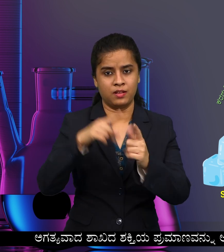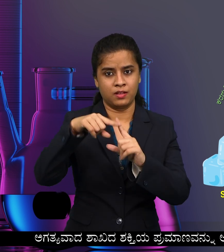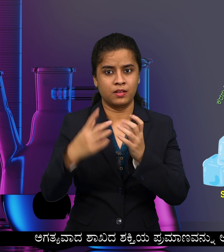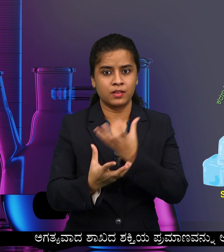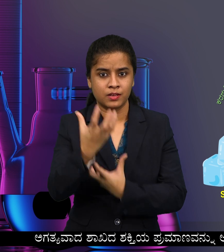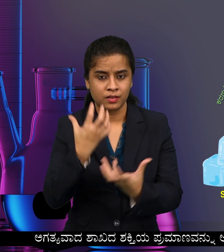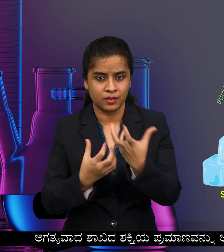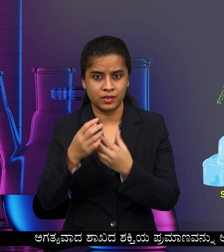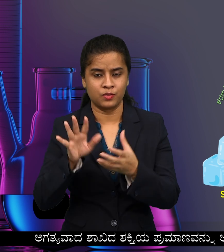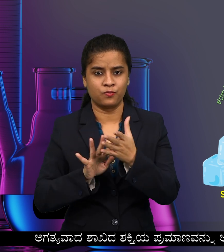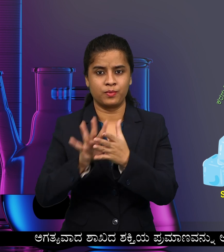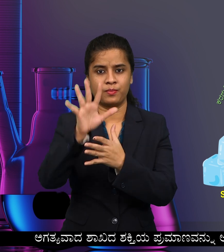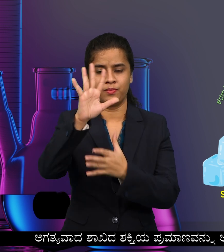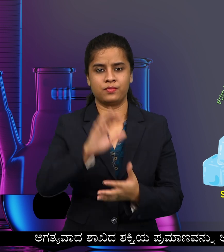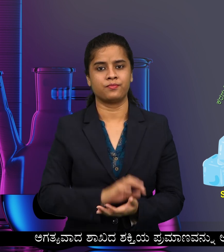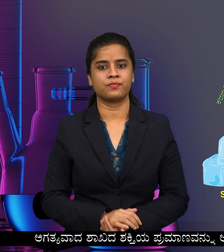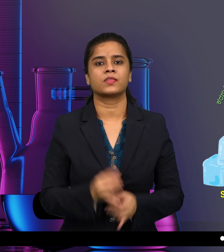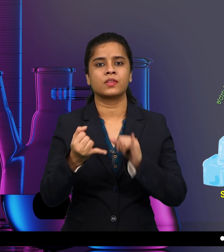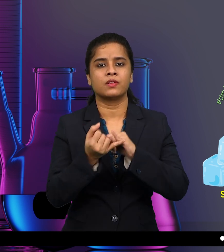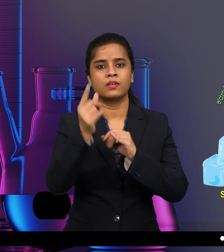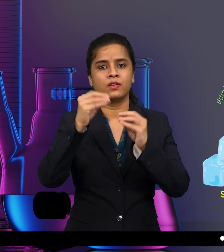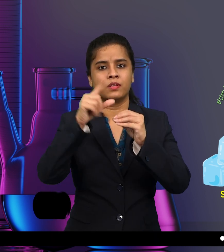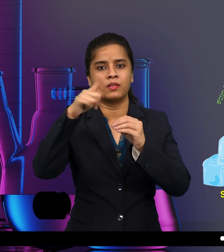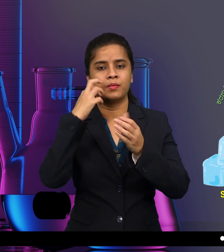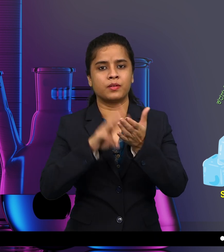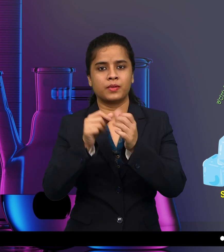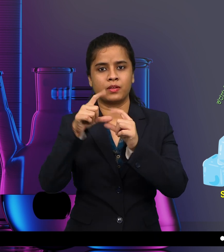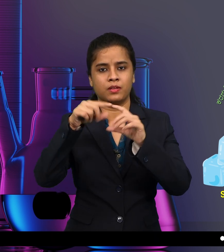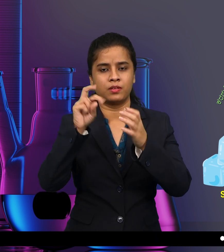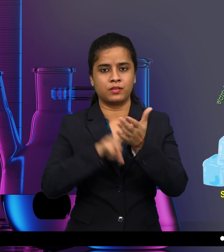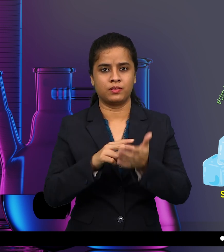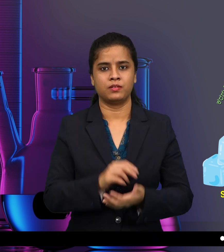ಸುಪ್ತ ಶಾಖ ಎಂದು ಕರೆಯಲಾಗುತ್ತದೆ. ಉತ್ಪತನ.